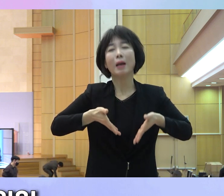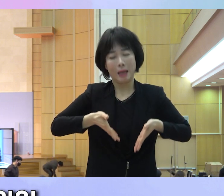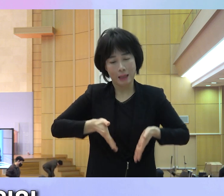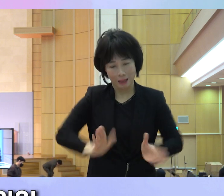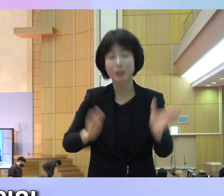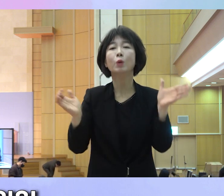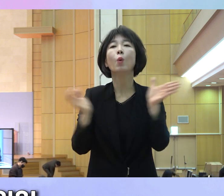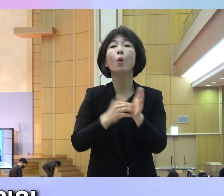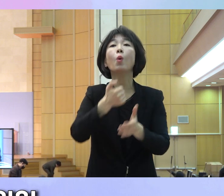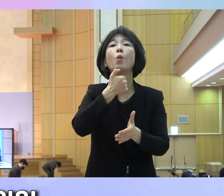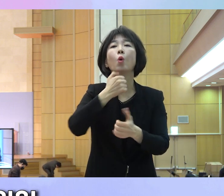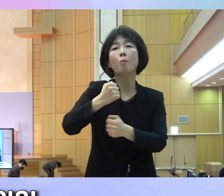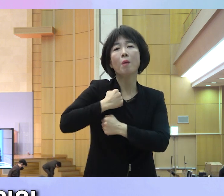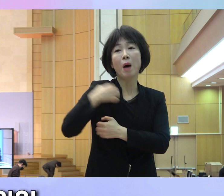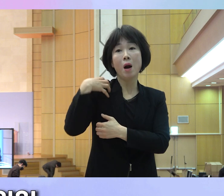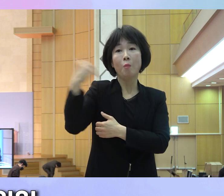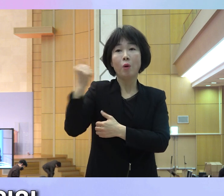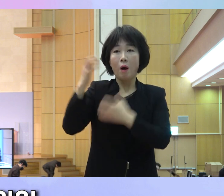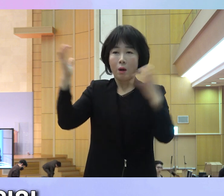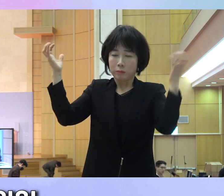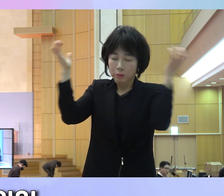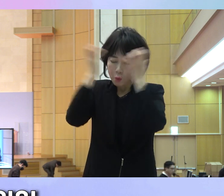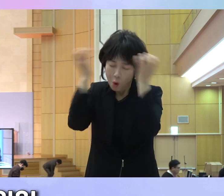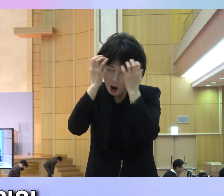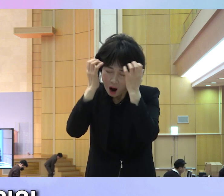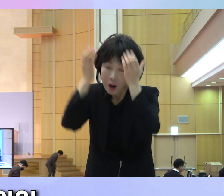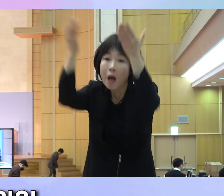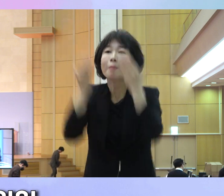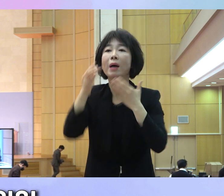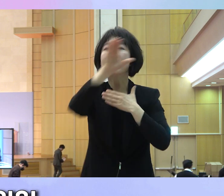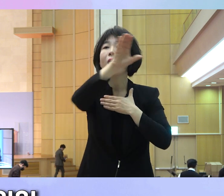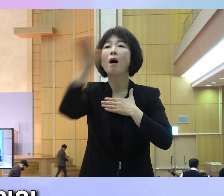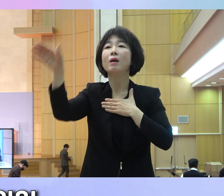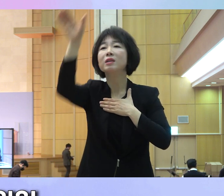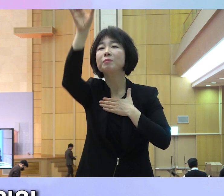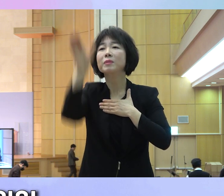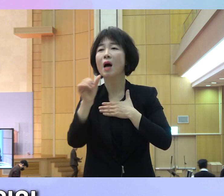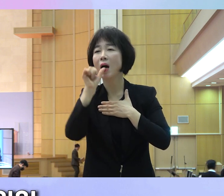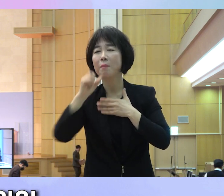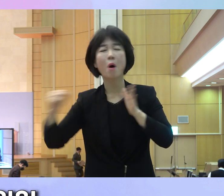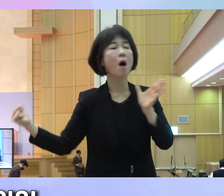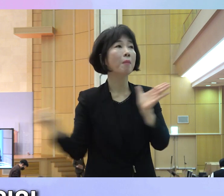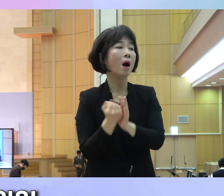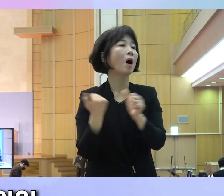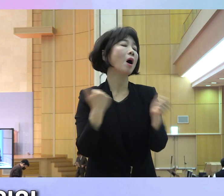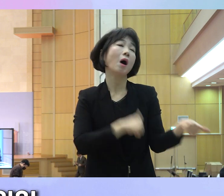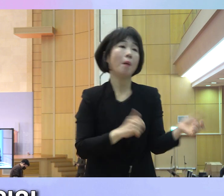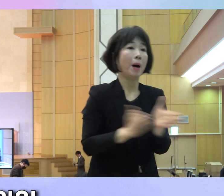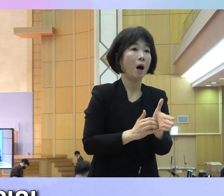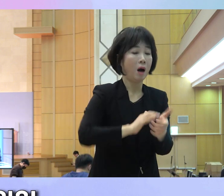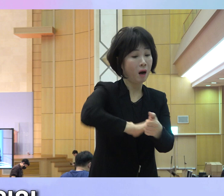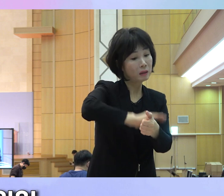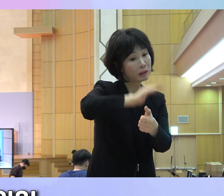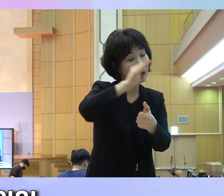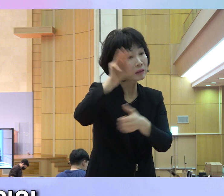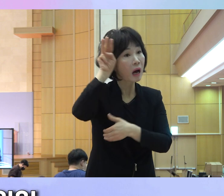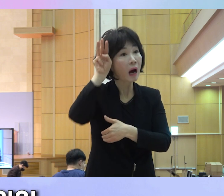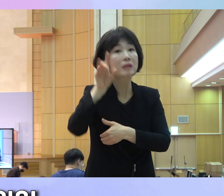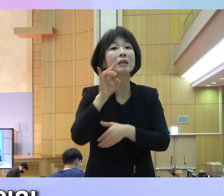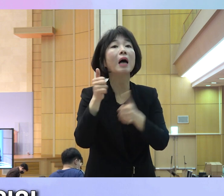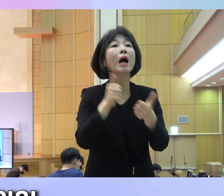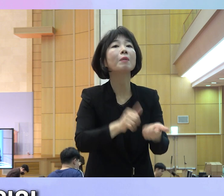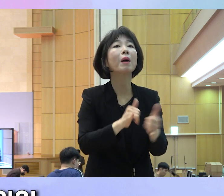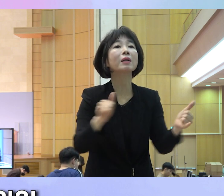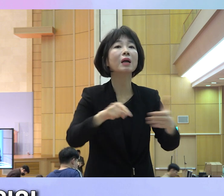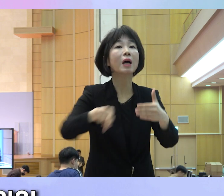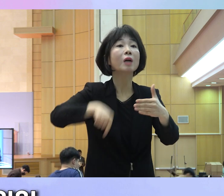동정녀 마리아에게 나시고 본디오 빌라도에게 고난을 받으사 십자가에 못 박혀 죽으시고